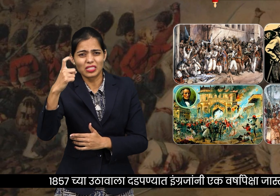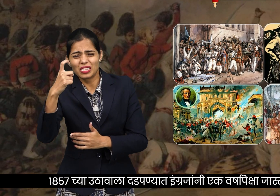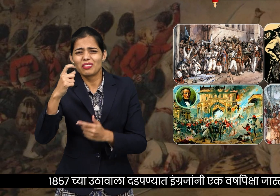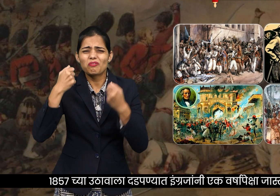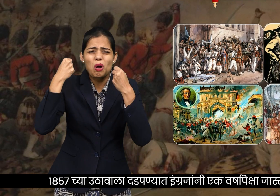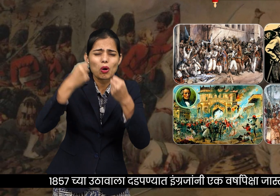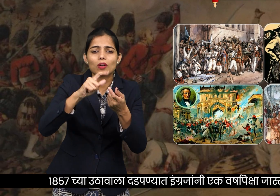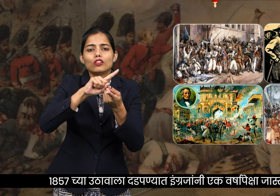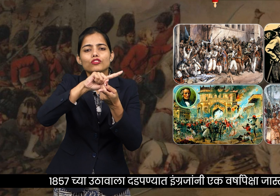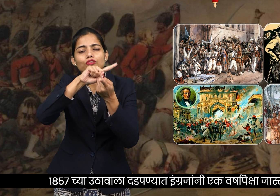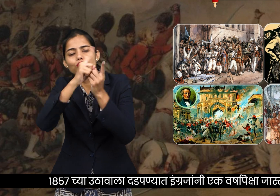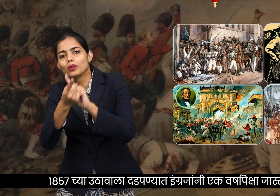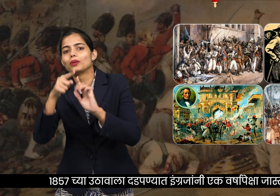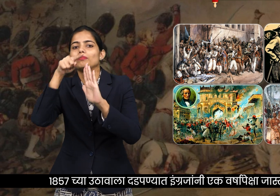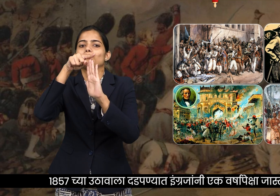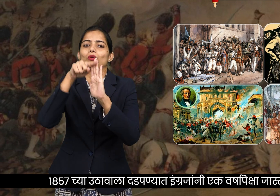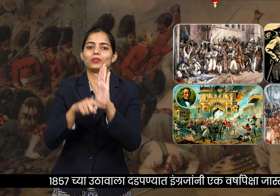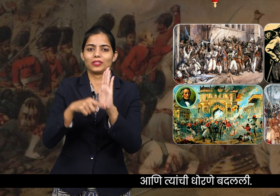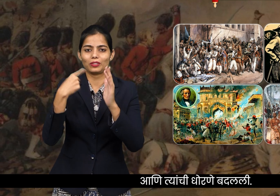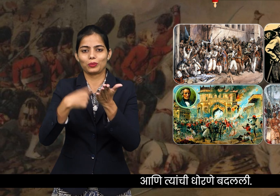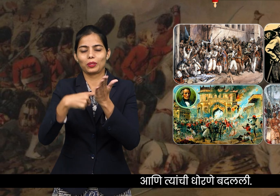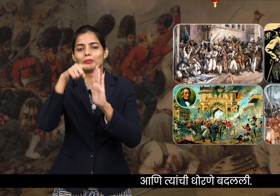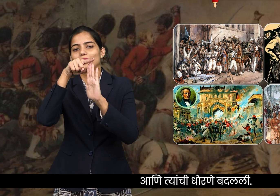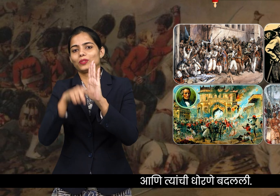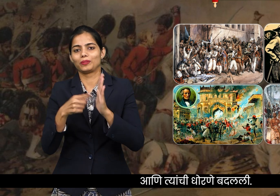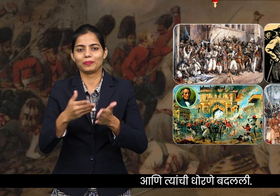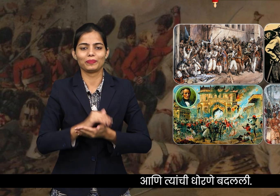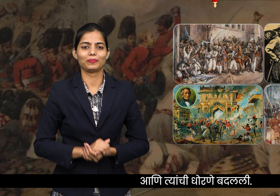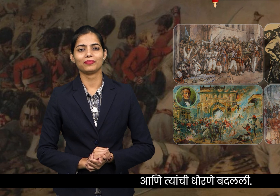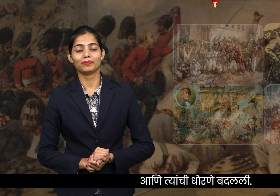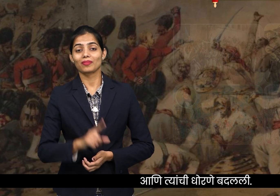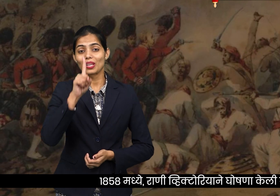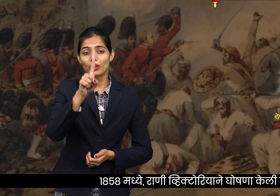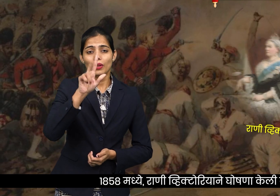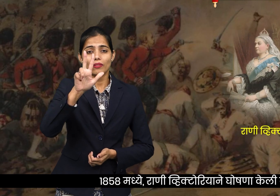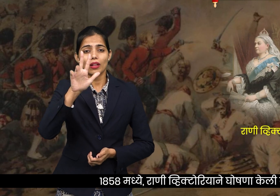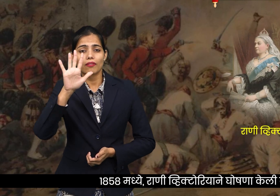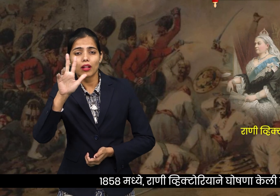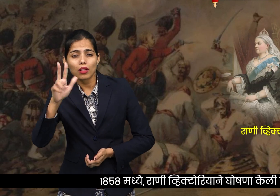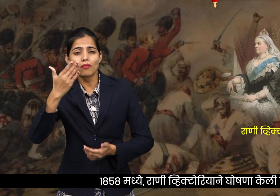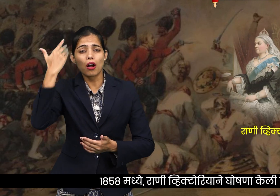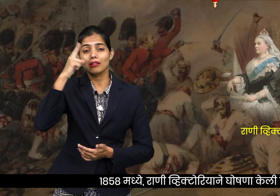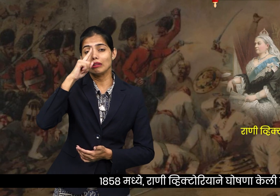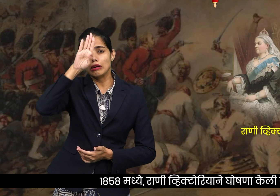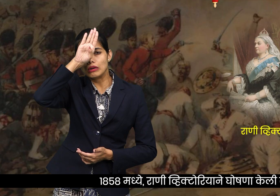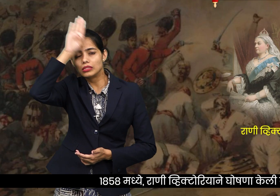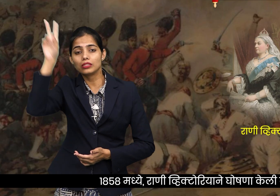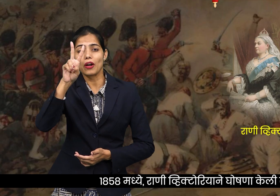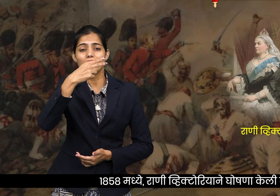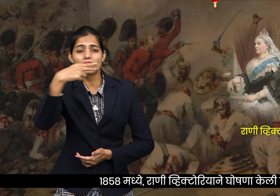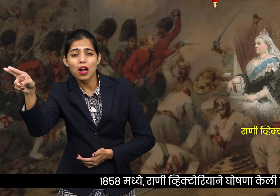1 वर्षापेक्षा जास्त वेळ घालवला आणि त्याची धोरणं बदलली. 1858 मध्ये